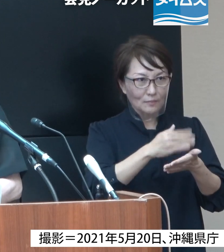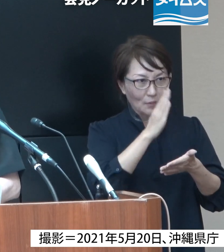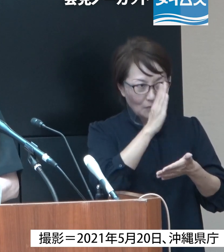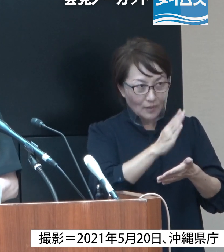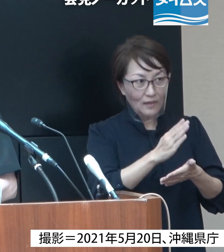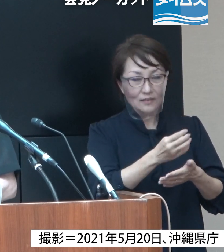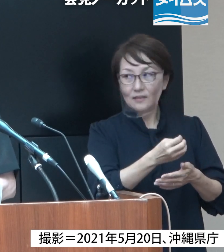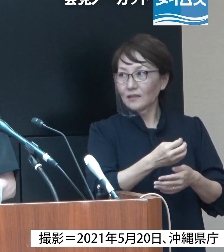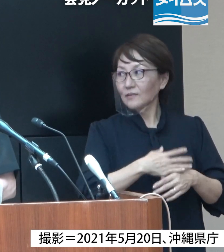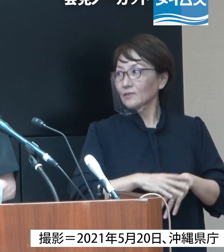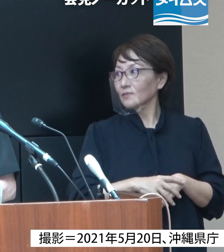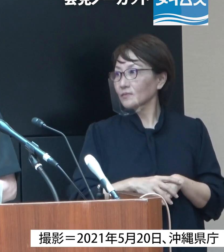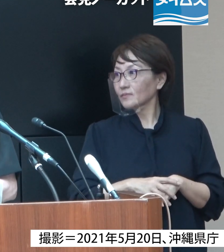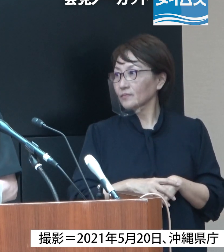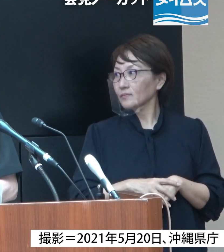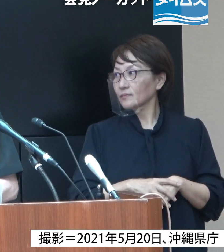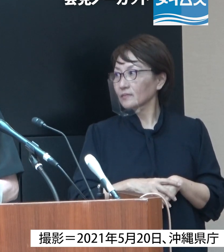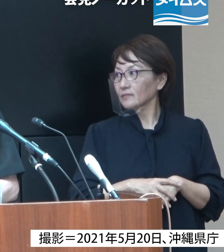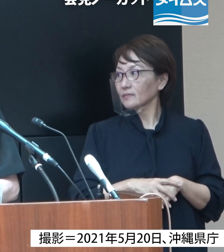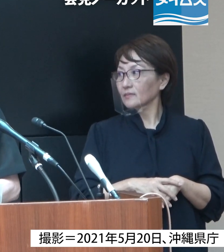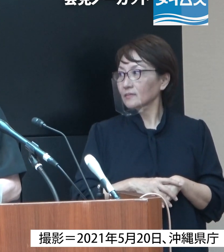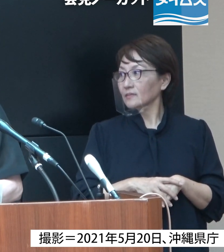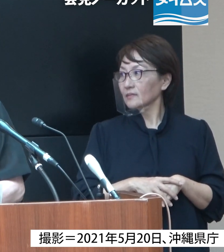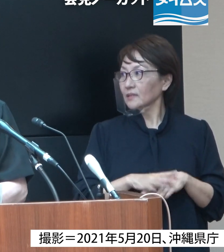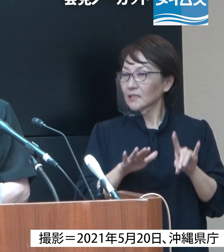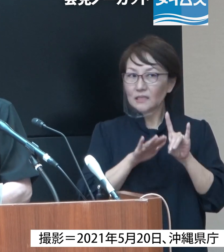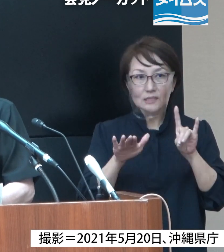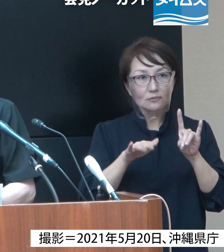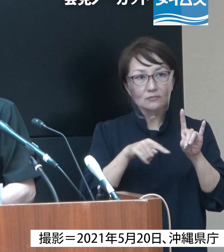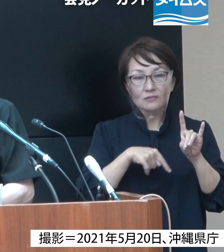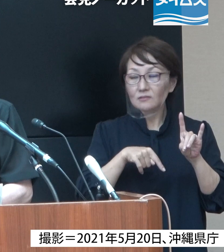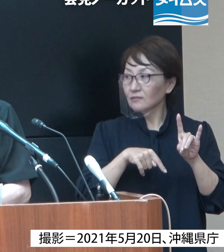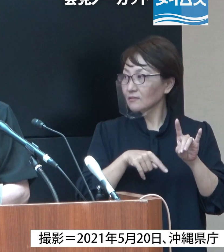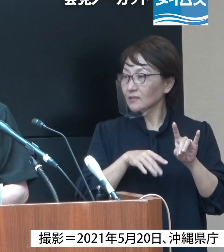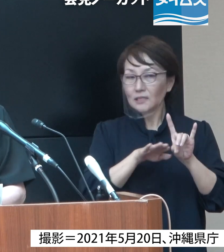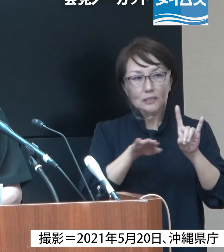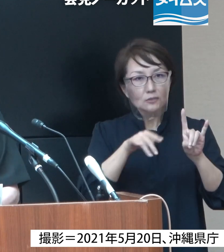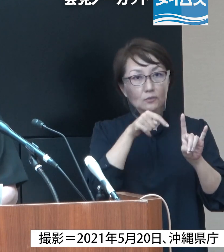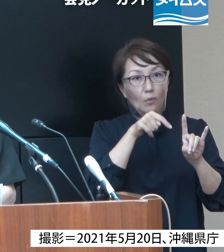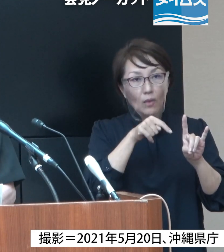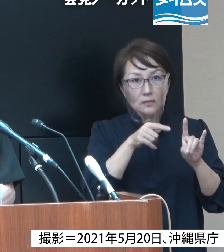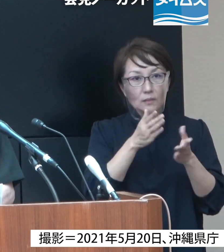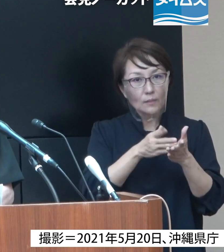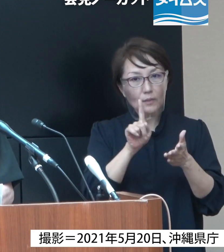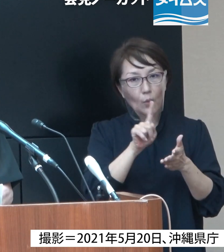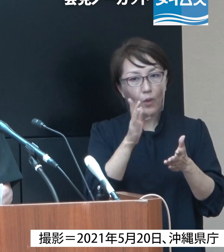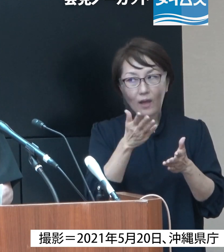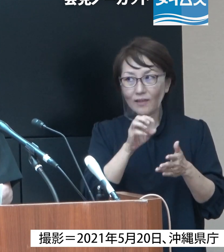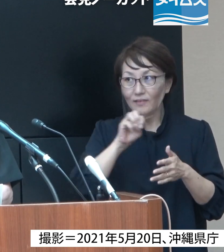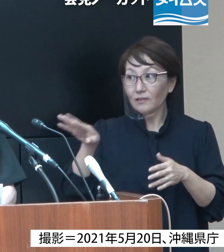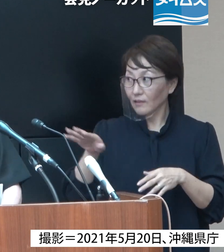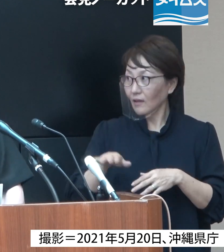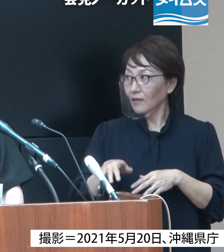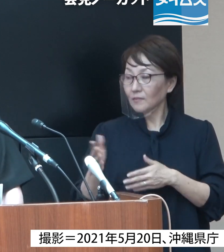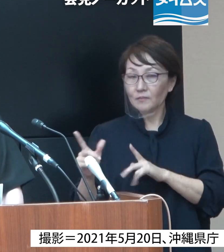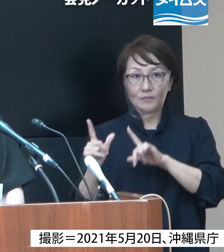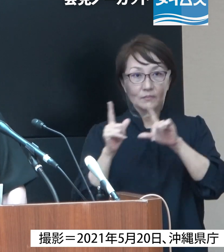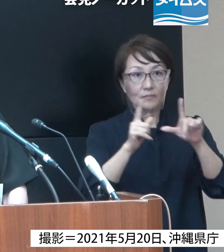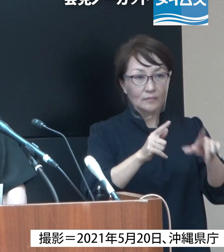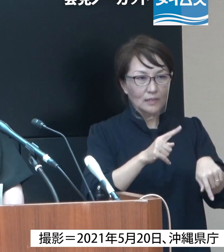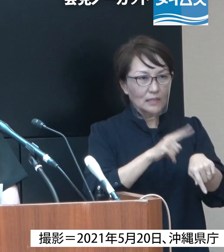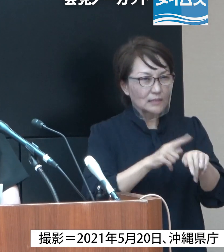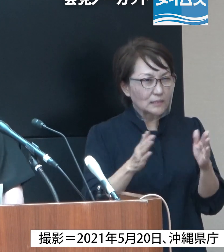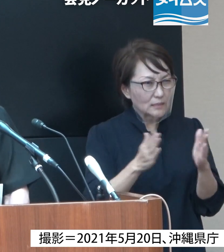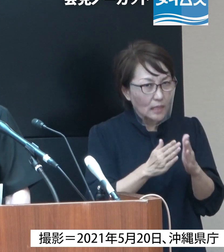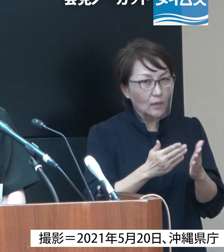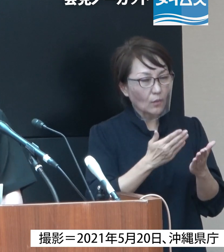基準になるものを言ってください。1つ、 はい、やはりこれは時短の要請に応